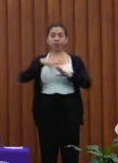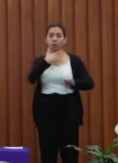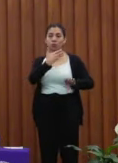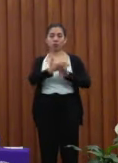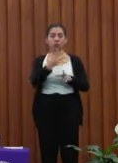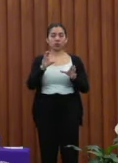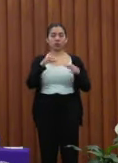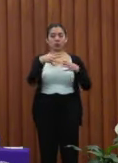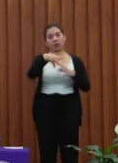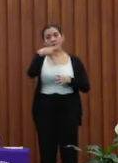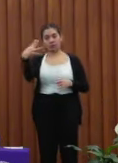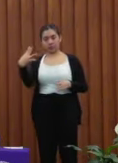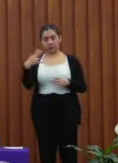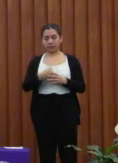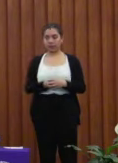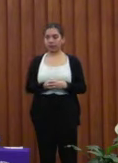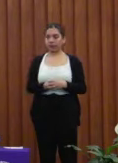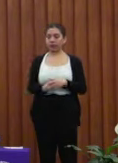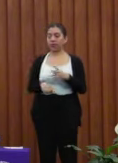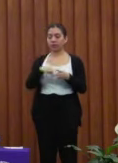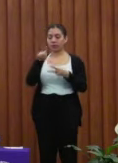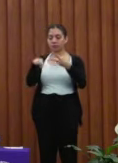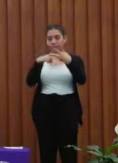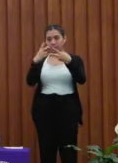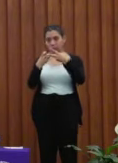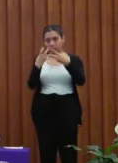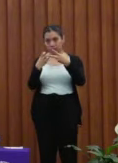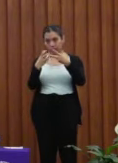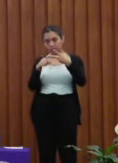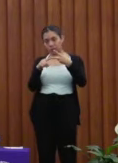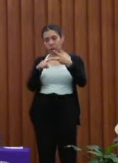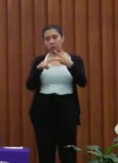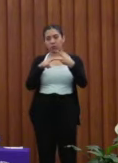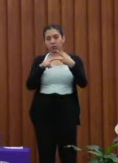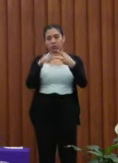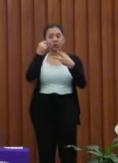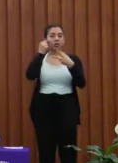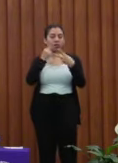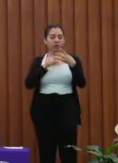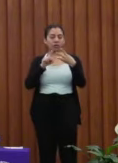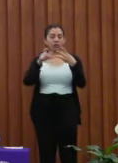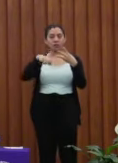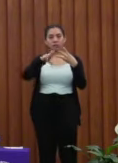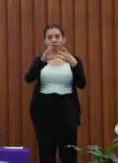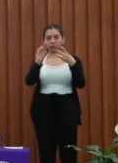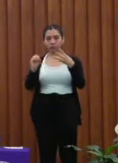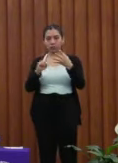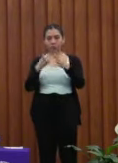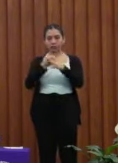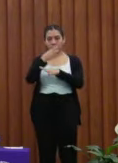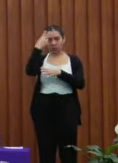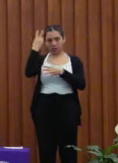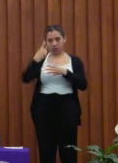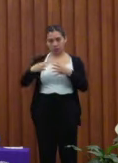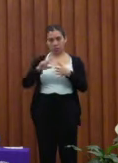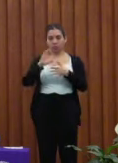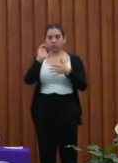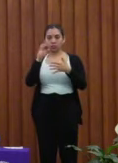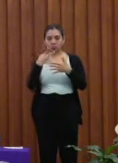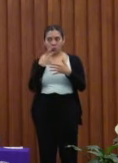LGBT, seguido de Guerrero, Quintana Roo, Estado de México, Chihuahua, Puebla y Tamaulipas. Ahí